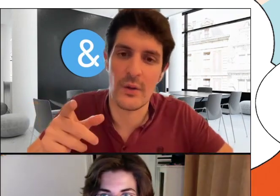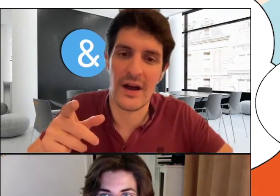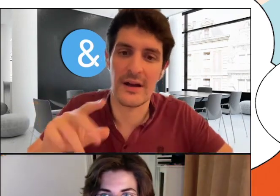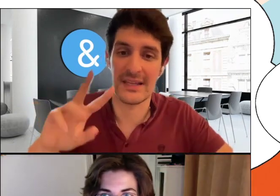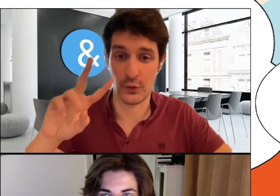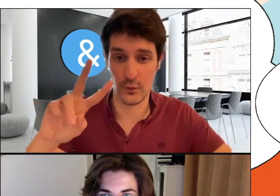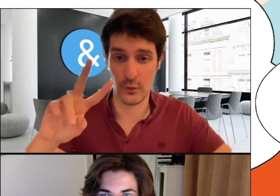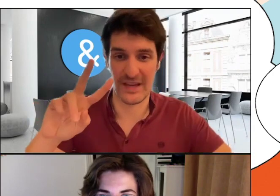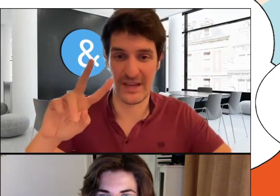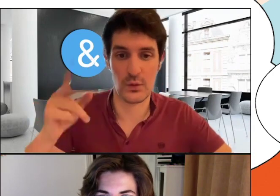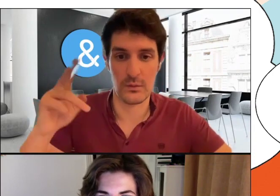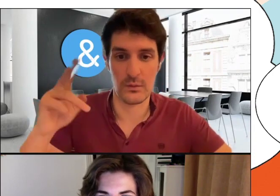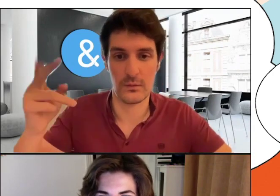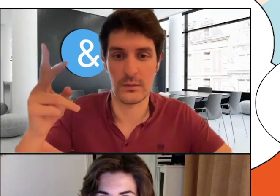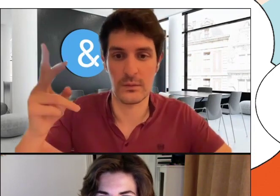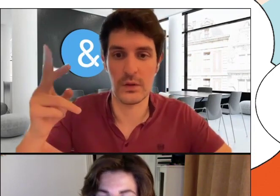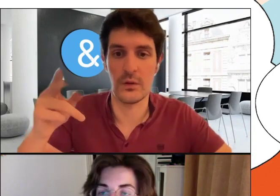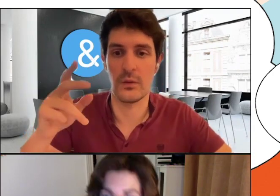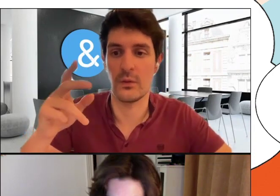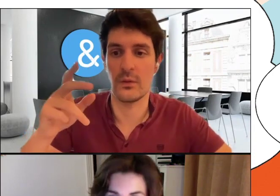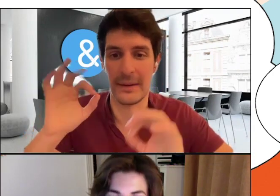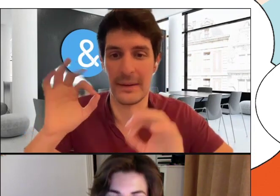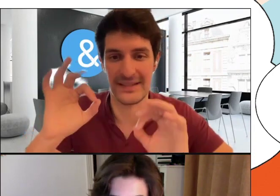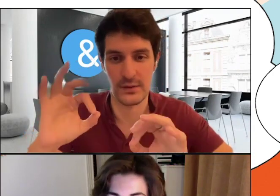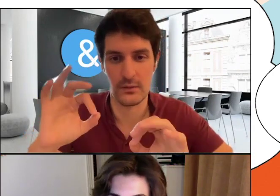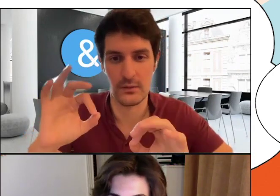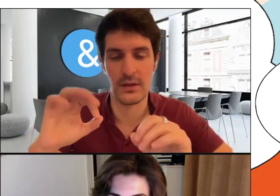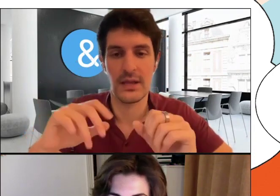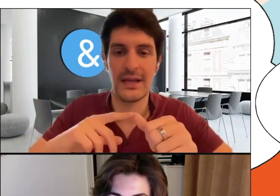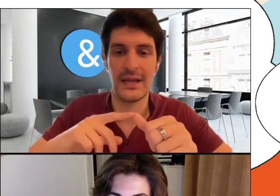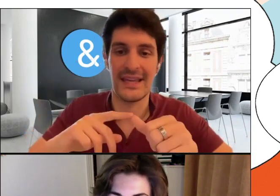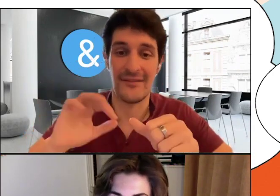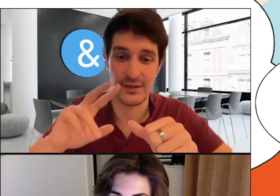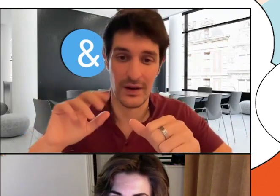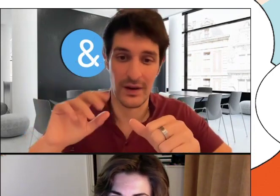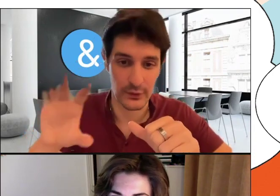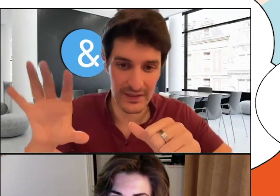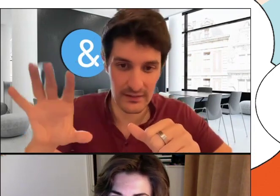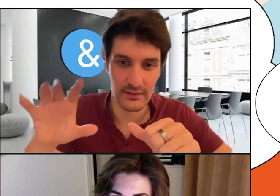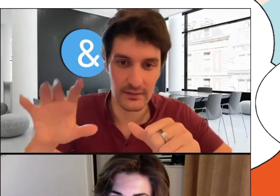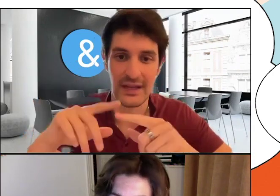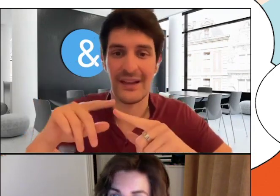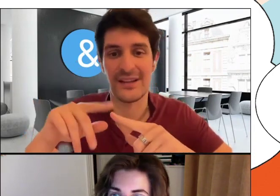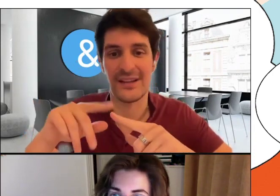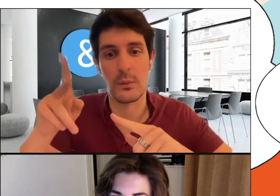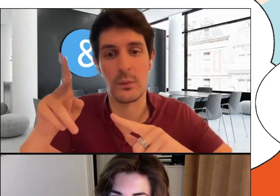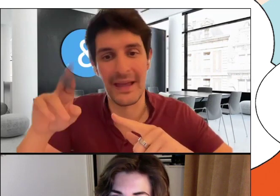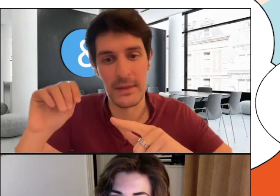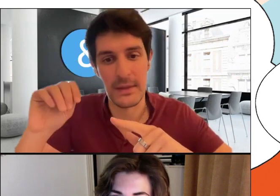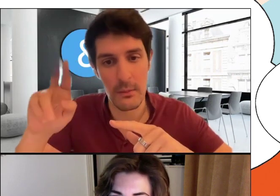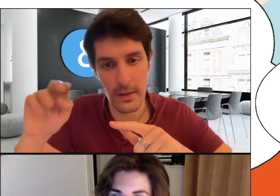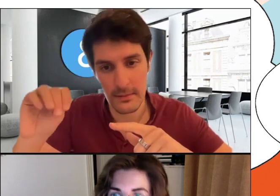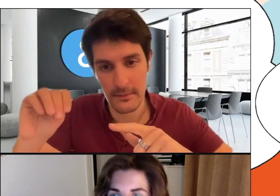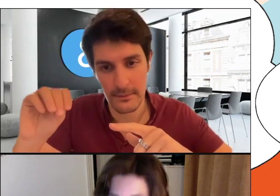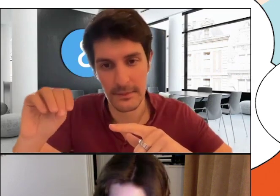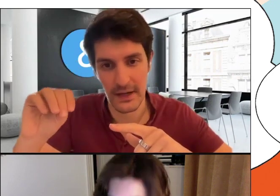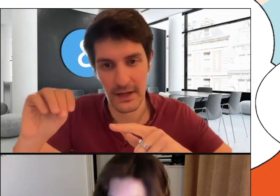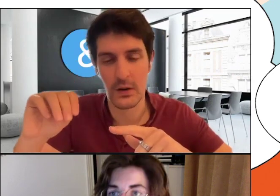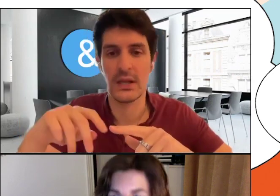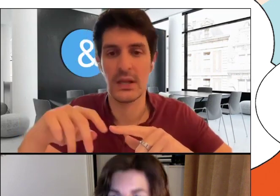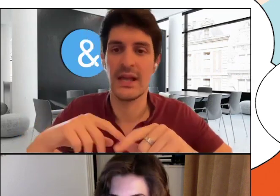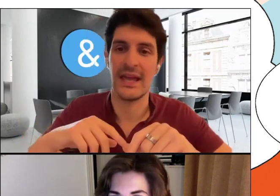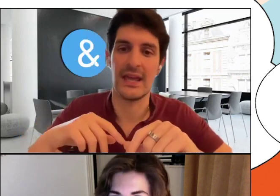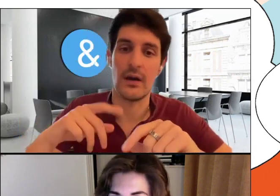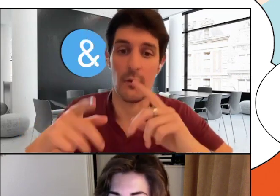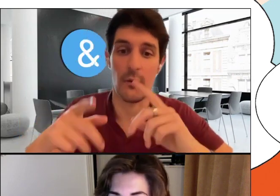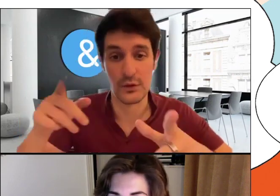a deux versions de la précision. Il y a la version gratuite, la version premium, d'accord. Et